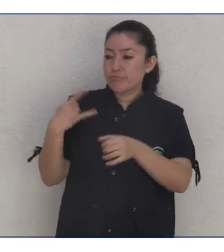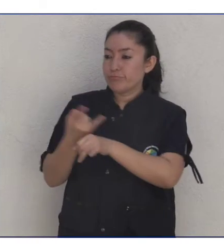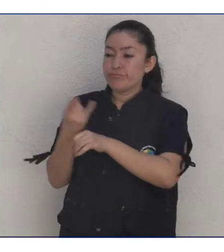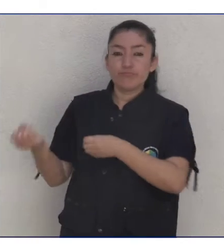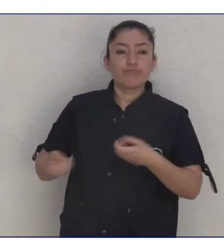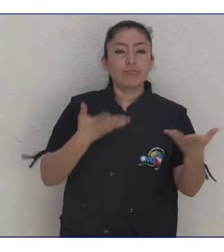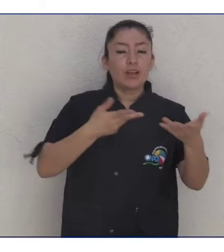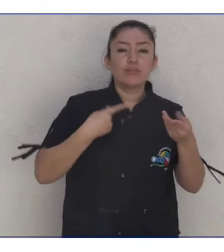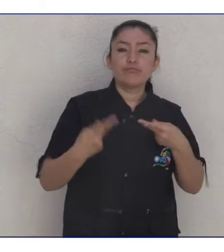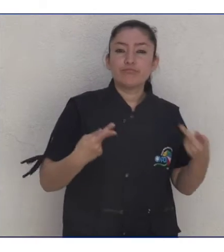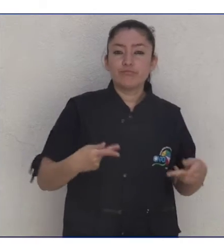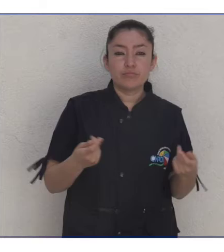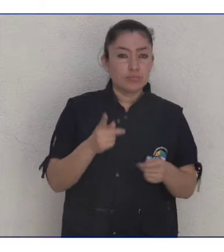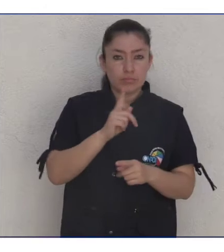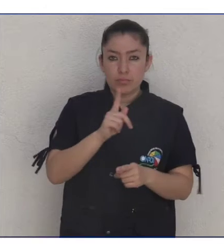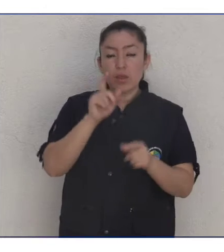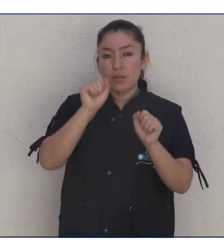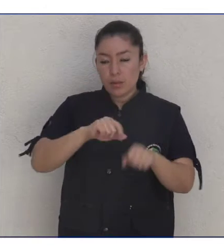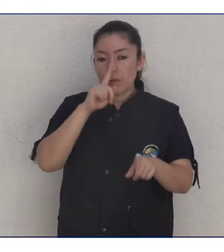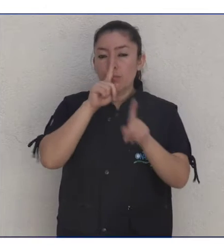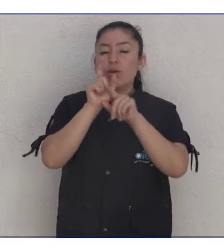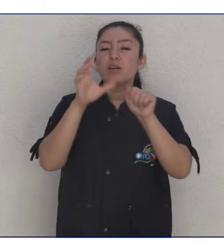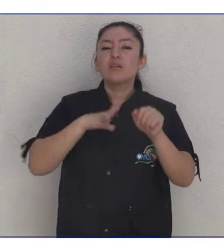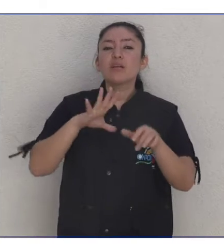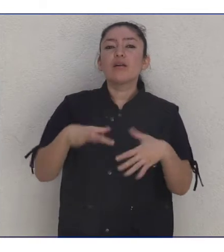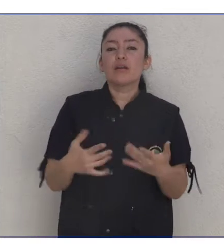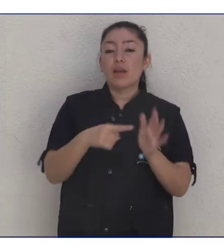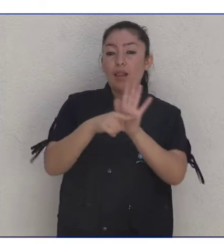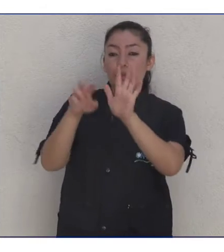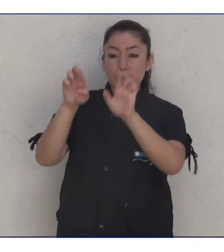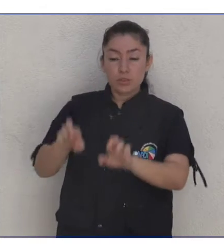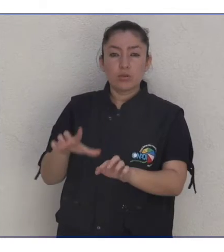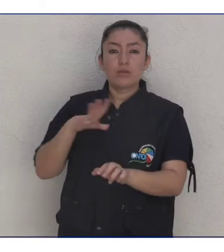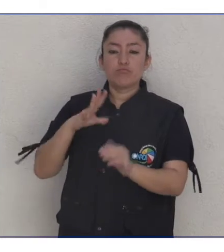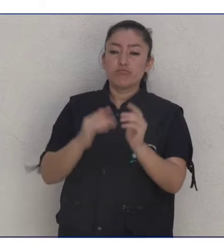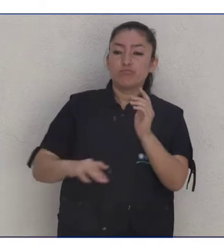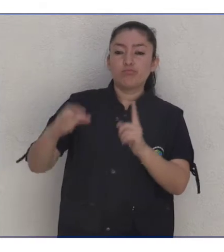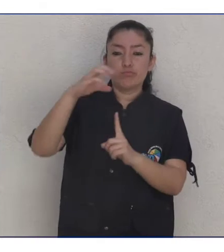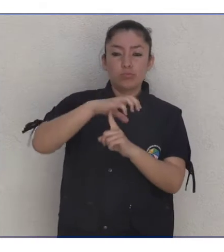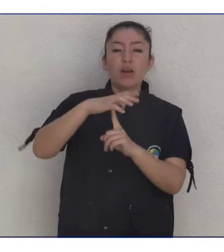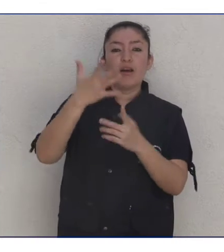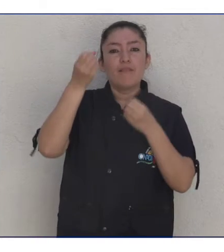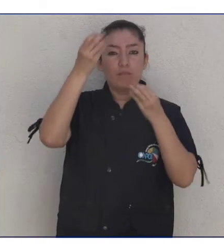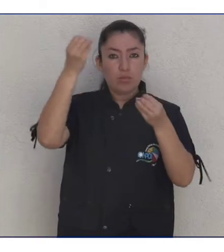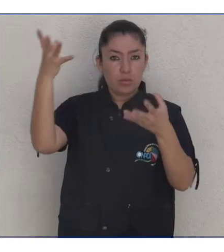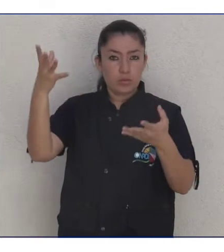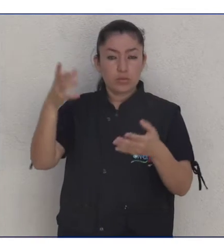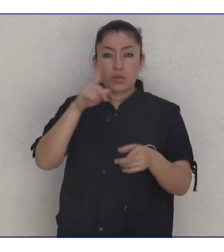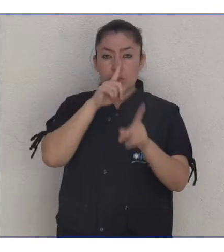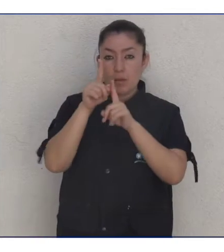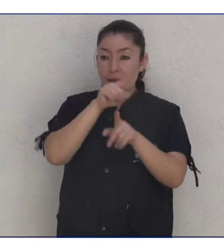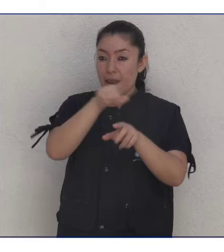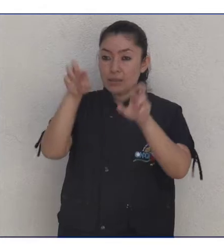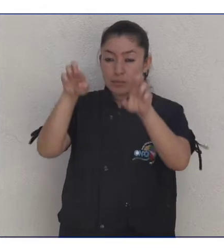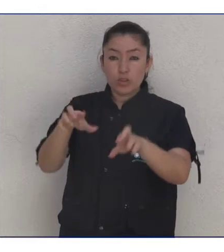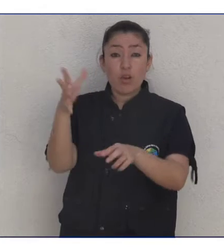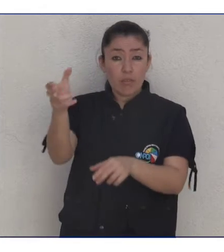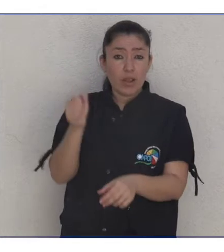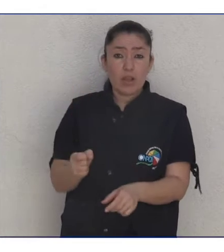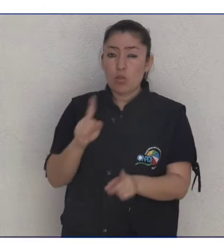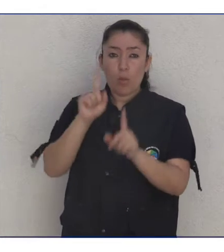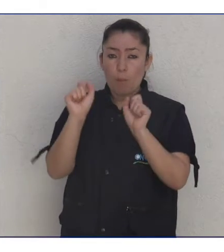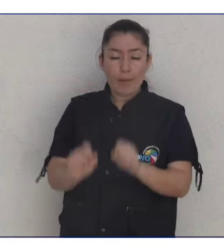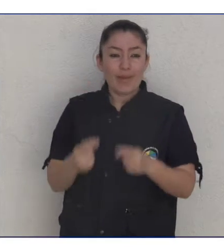información obtenida para fines comerciales, salvo autorización expresa del titular de la información. Los sujetos obligados no podrán